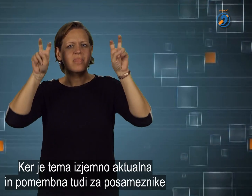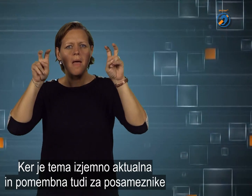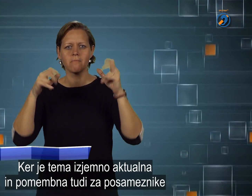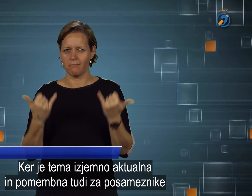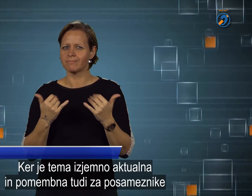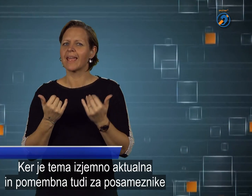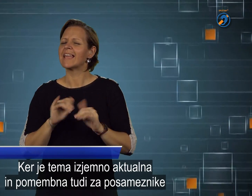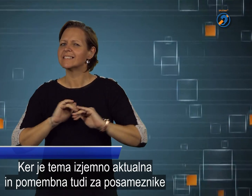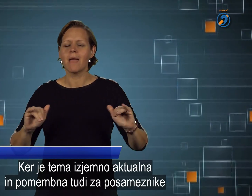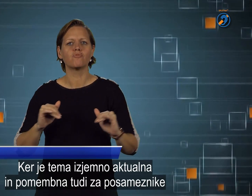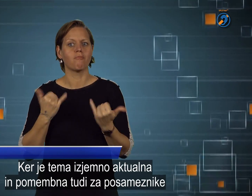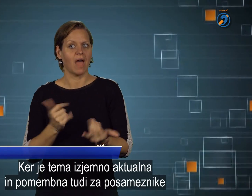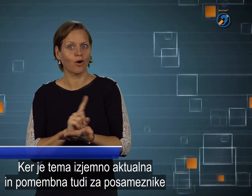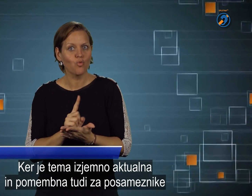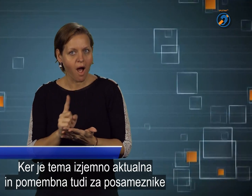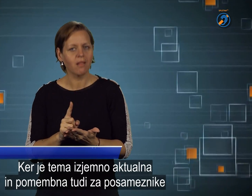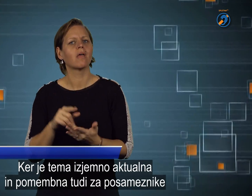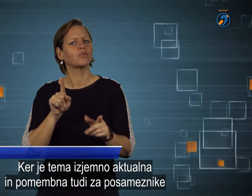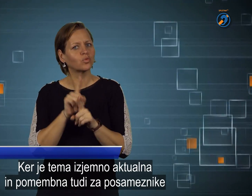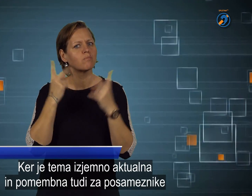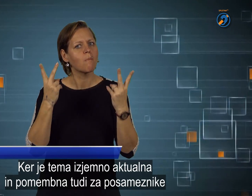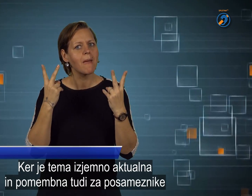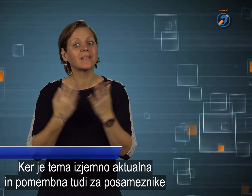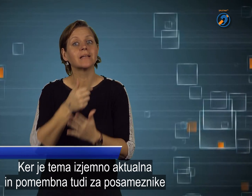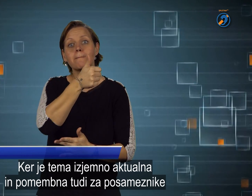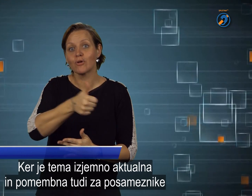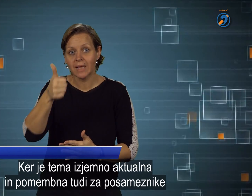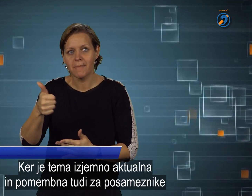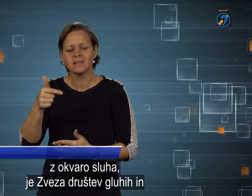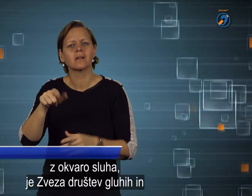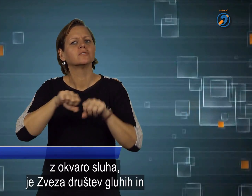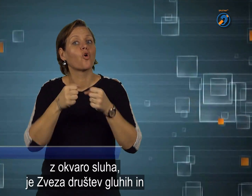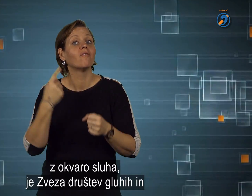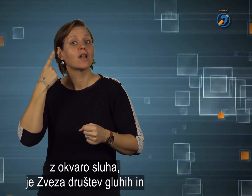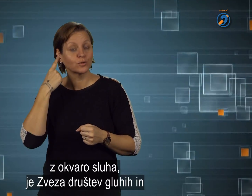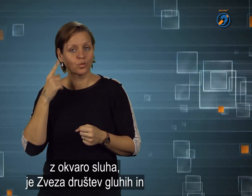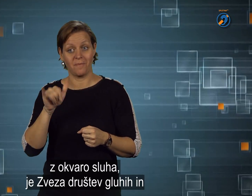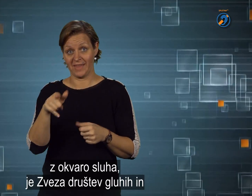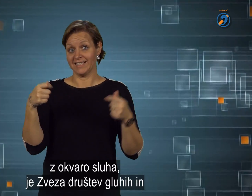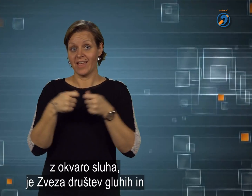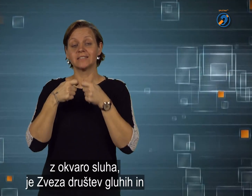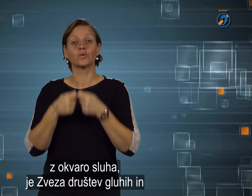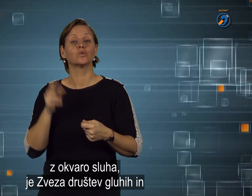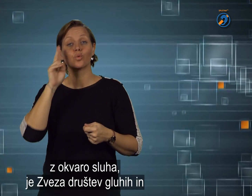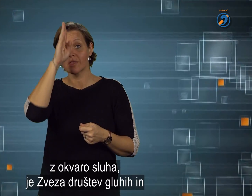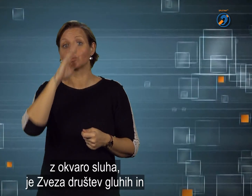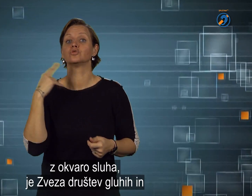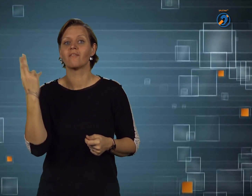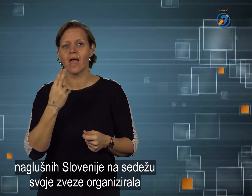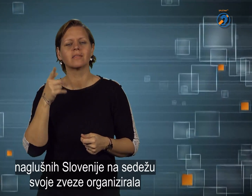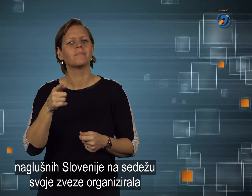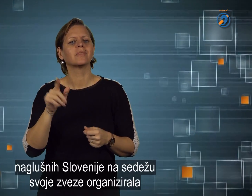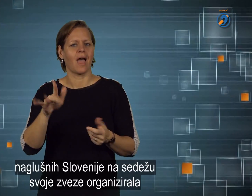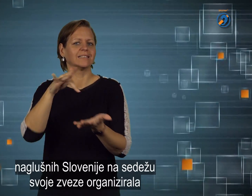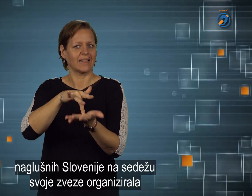Ker je tema izjemno aktualna in pomembna tudi za posameznike z okvaro sluha, je Zveza društev gluhih in naglušnih